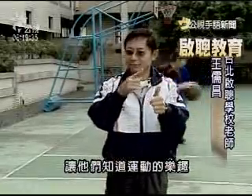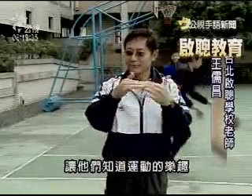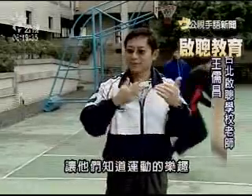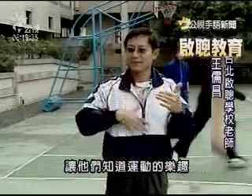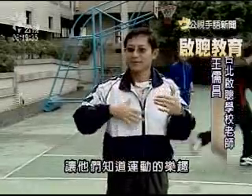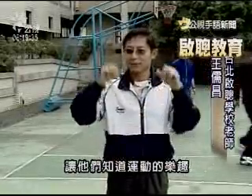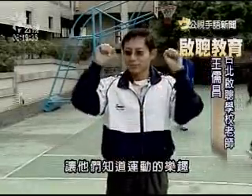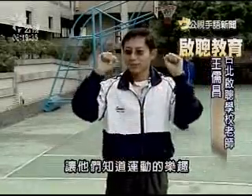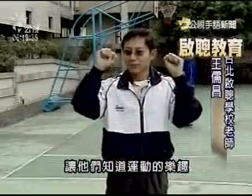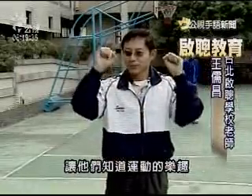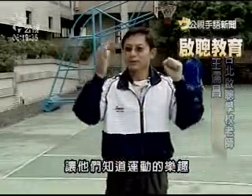运动的乐趣。